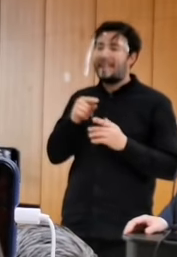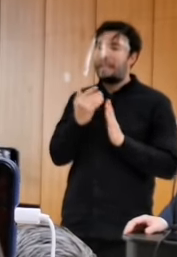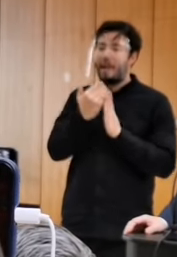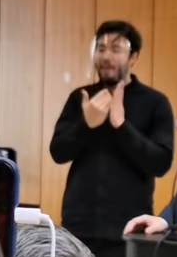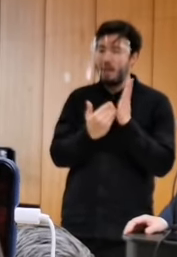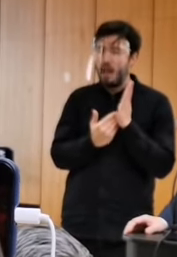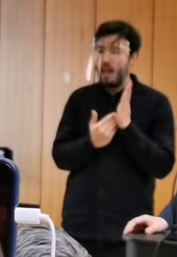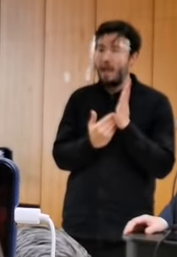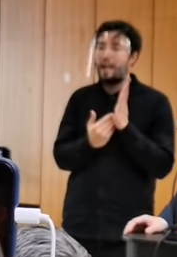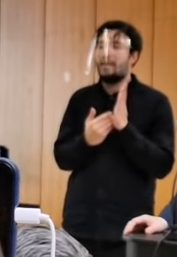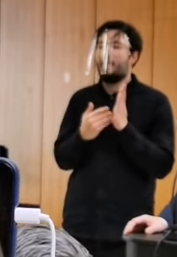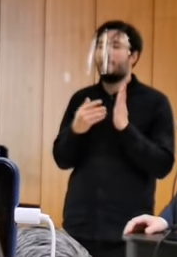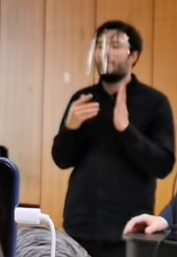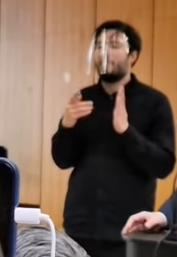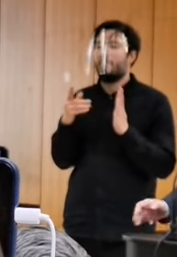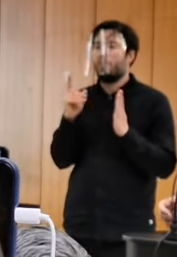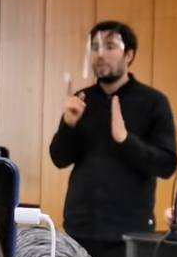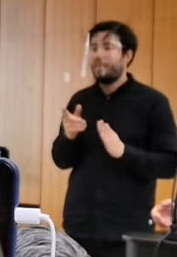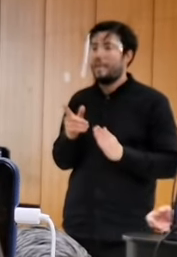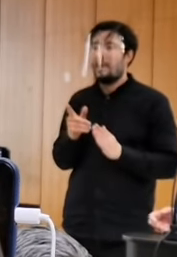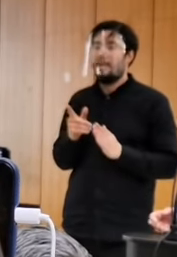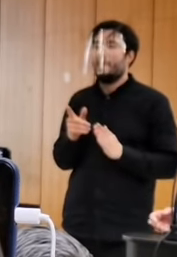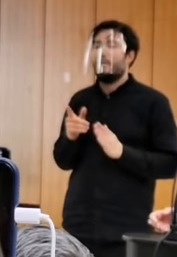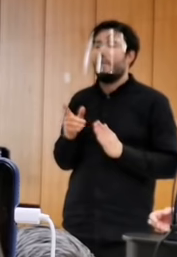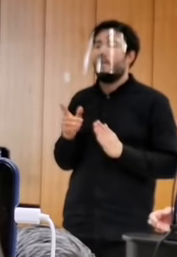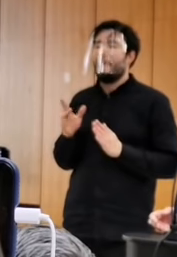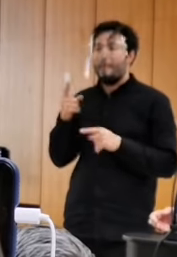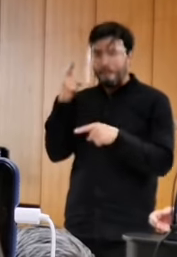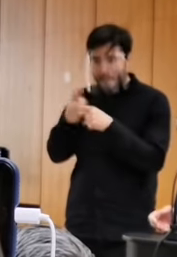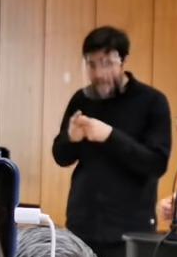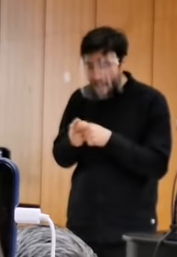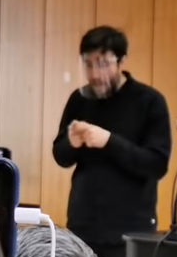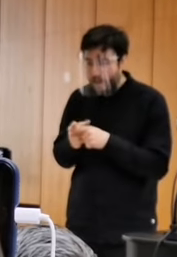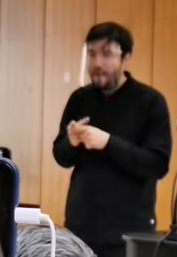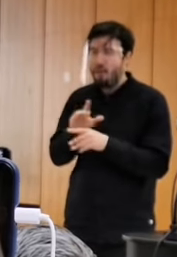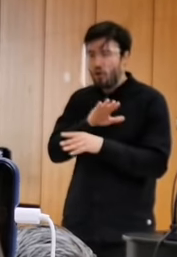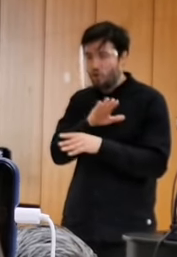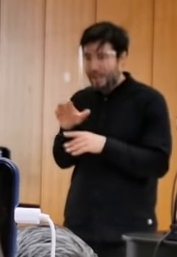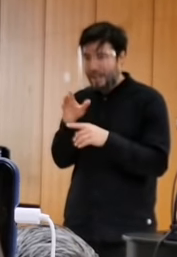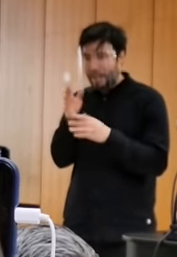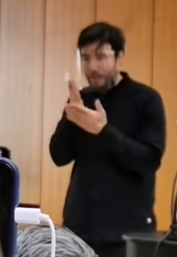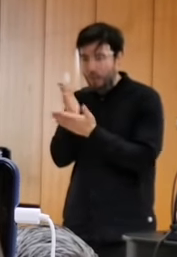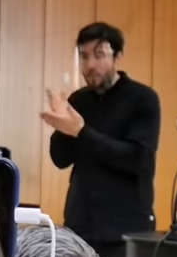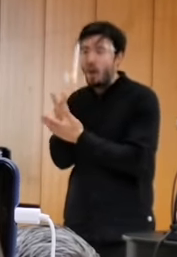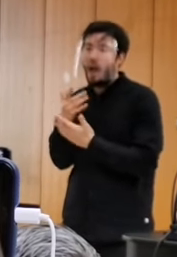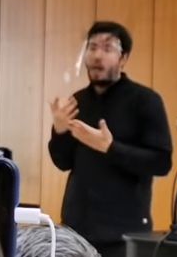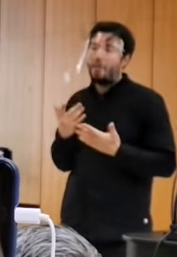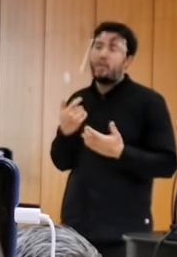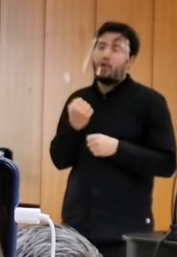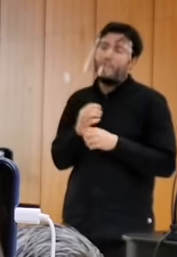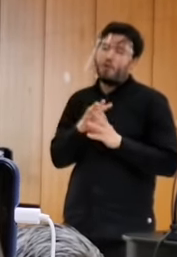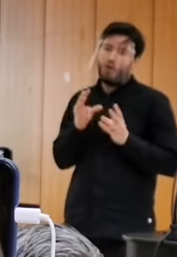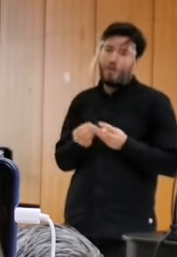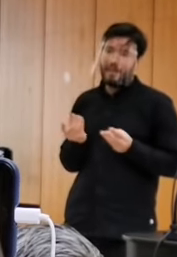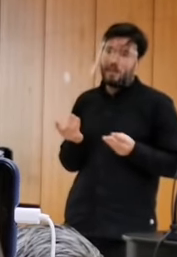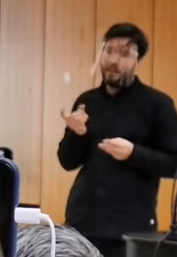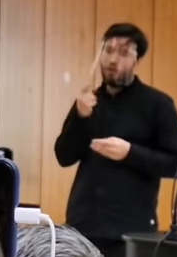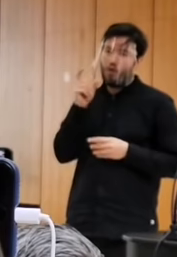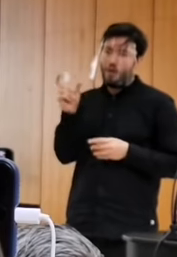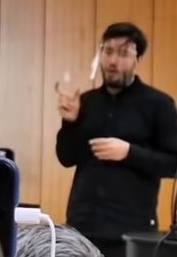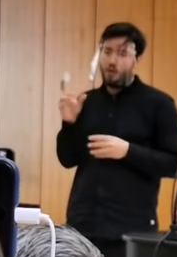zachytávali všetkých, alebo potom tie pravidlá neurčujeme takýmto spôsobom. Takže keď sa rozprávame, že ktoré deti, tak sú to pre